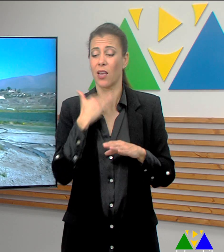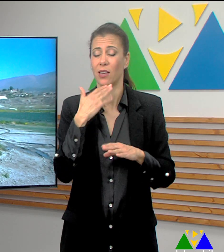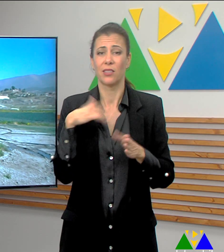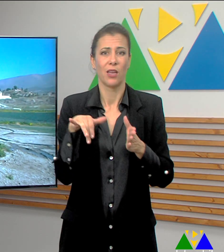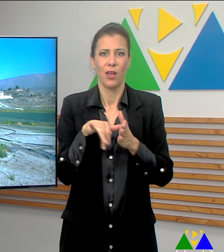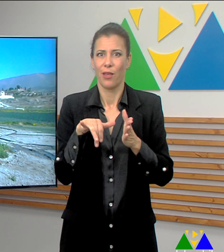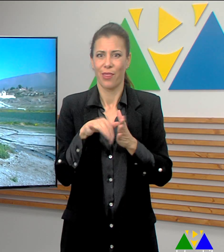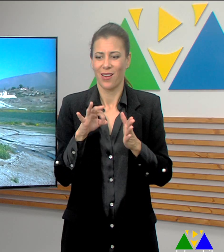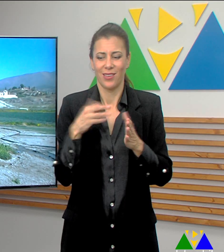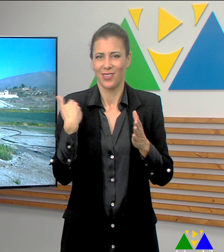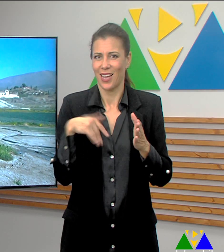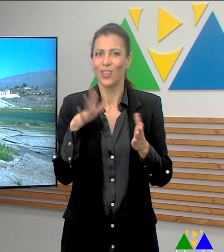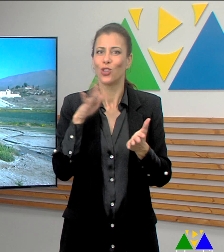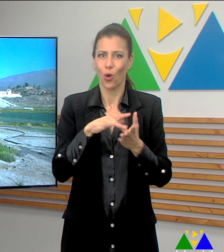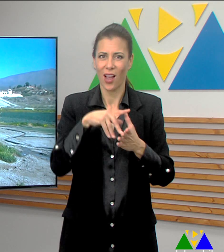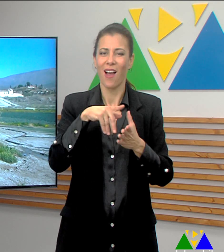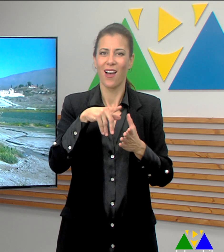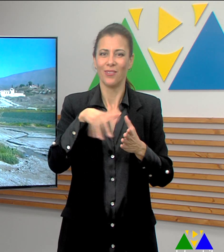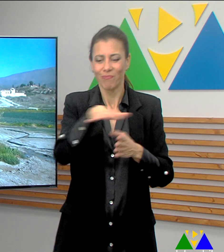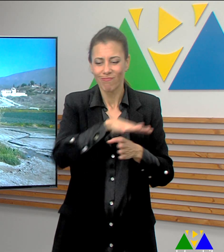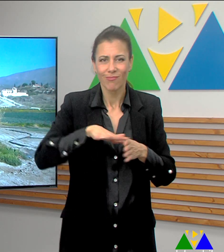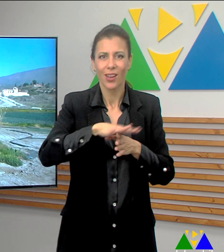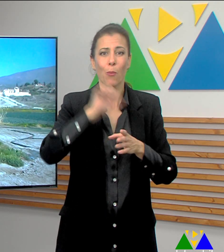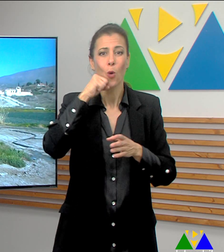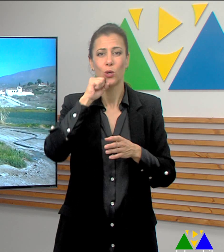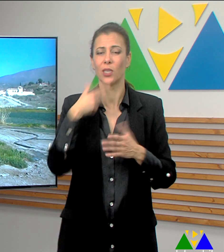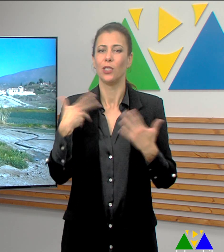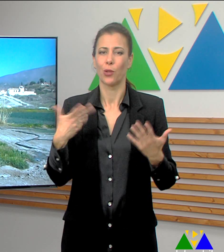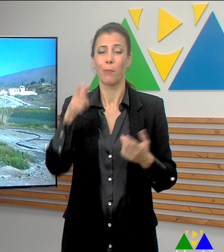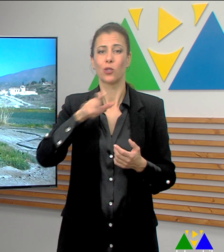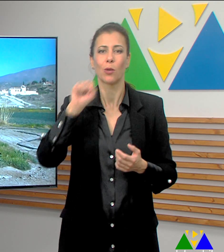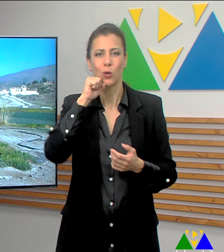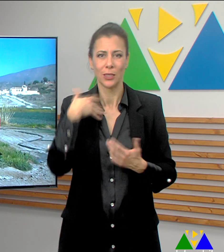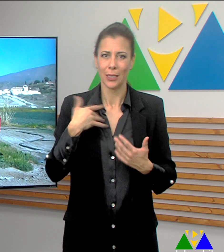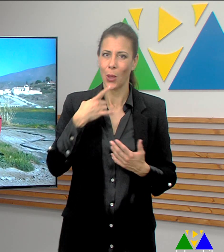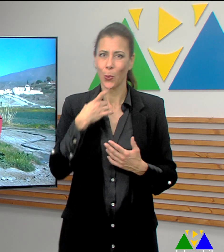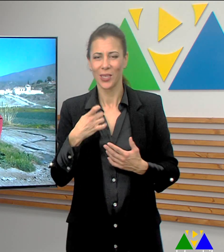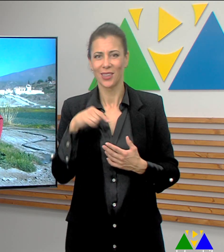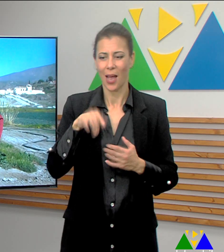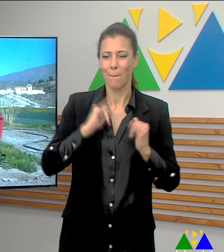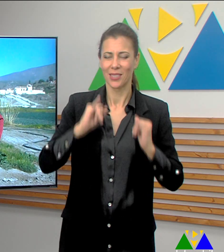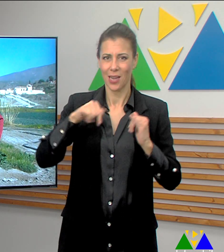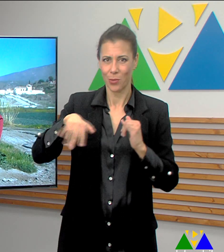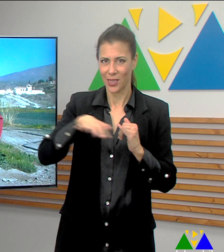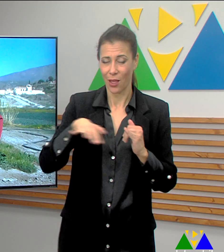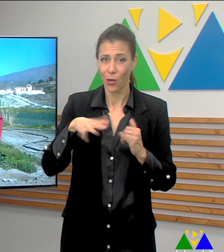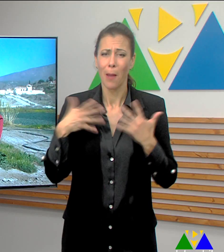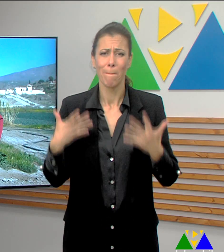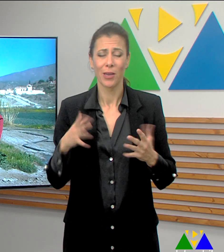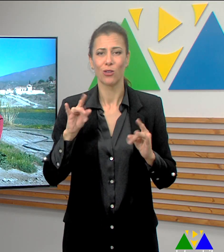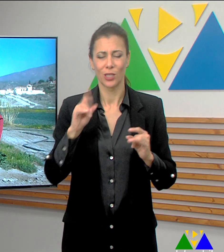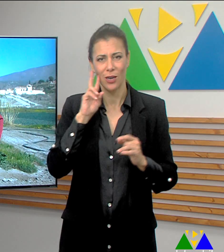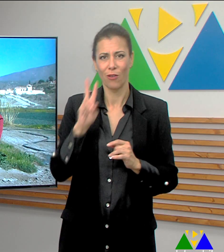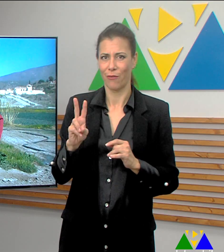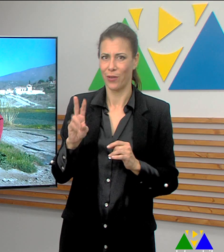ya en el extrarradio de Motril, y casi que a los motrileños pues ya les cuesta, ¿no?, venir a pasear por esta zona, pero también